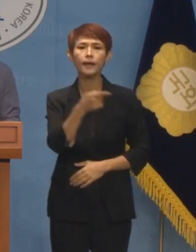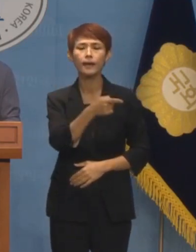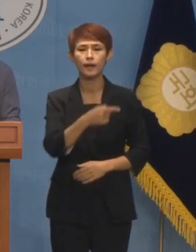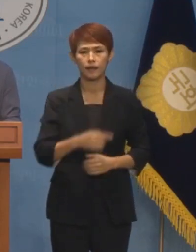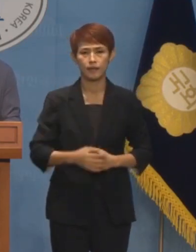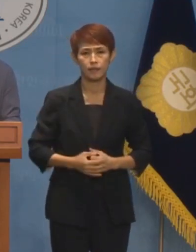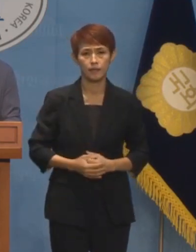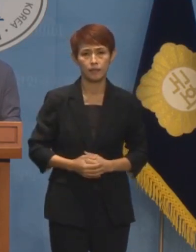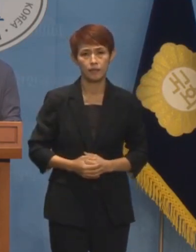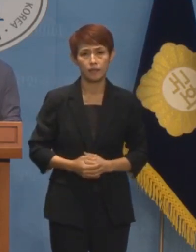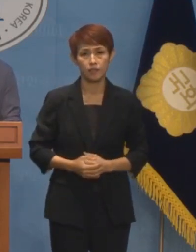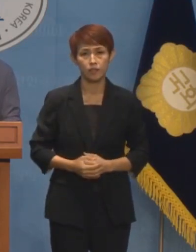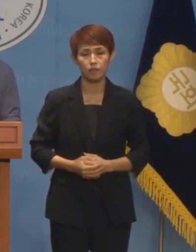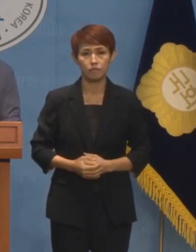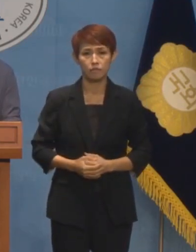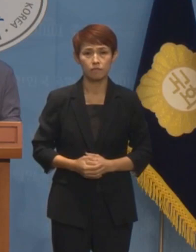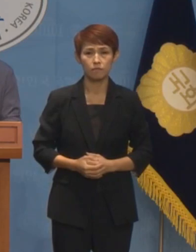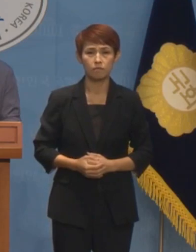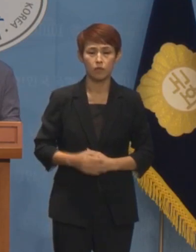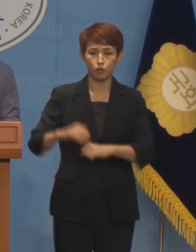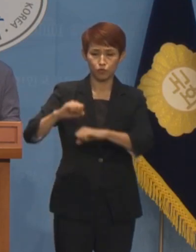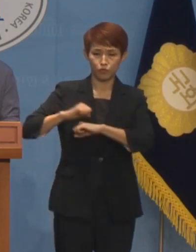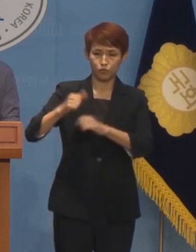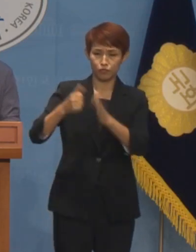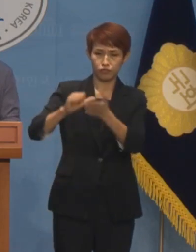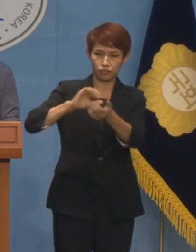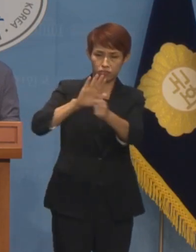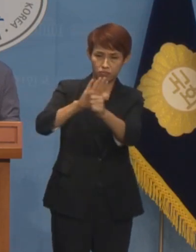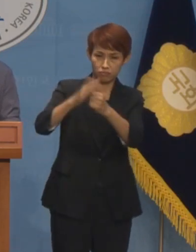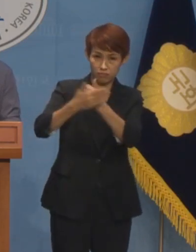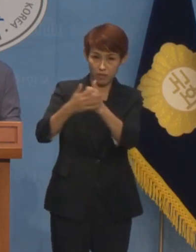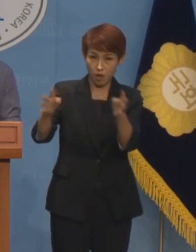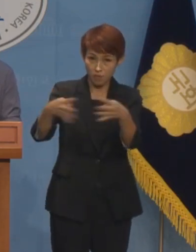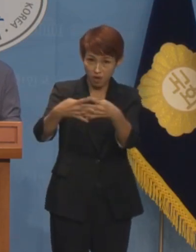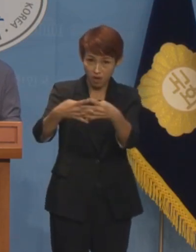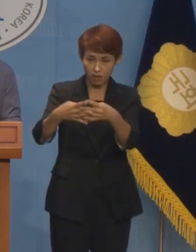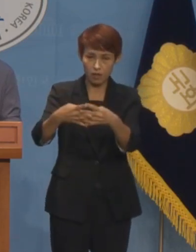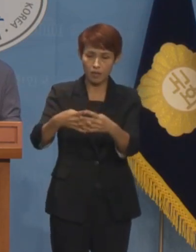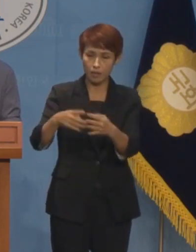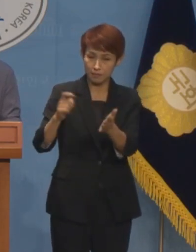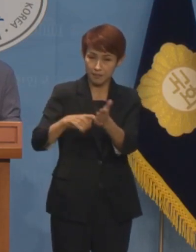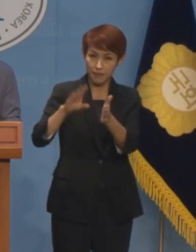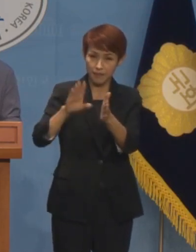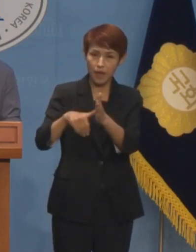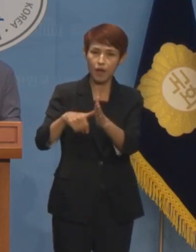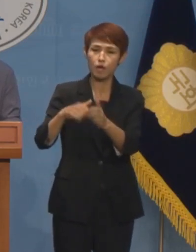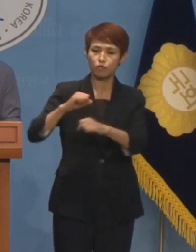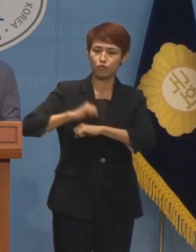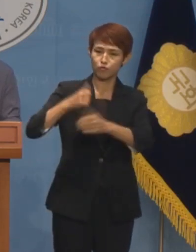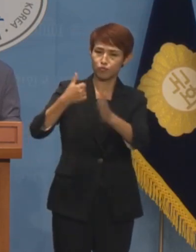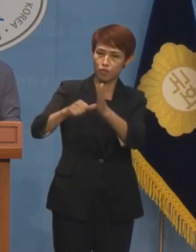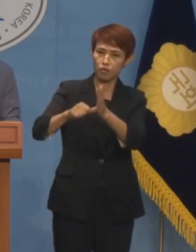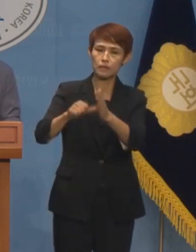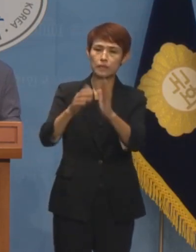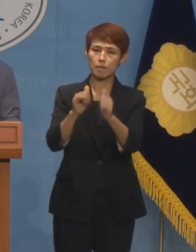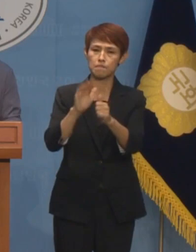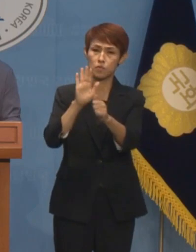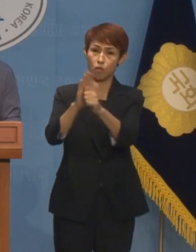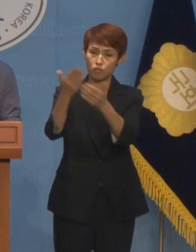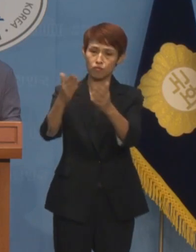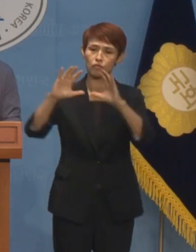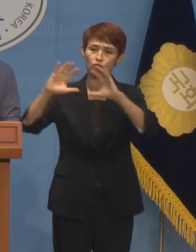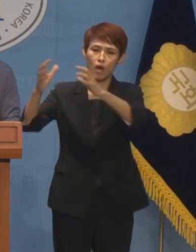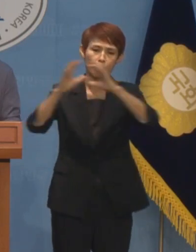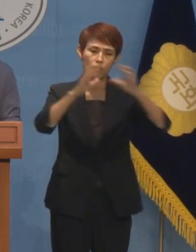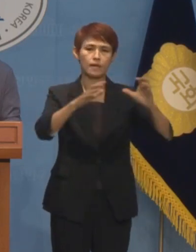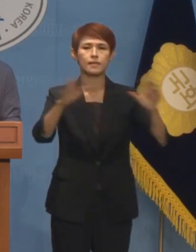바꾼 것입니다. 상호 군수지원협정은 유사시 군수물자와 용역을 지원하는 국가 간의